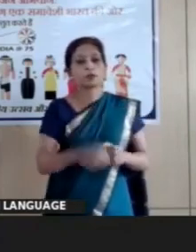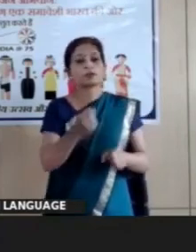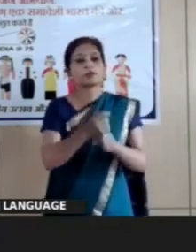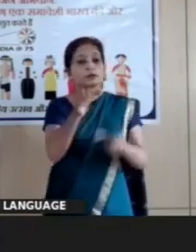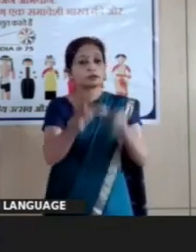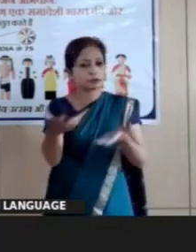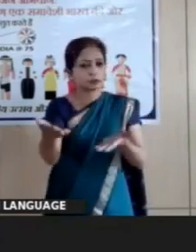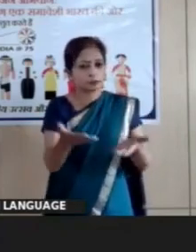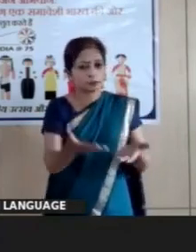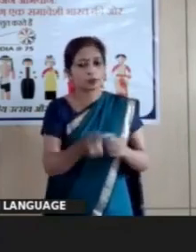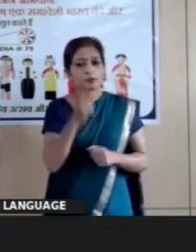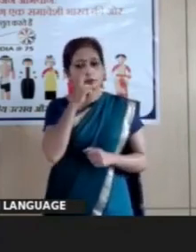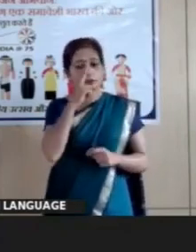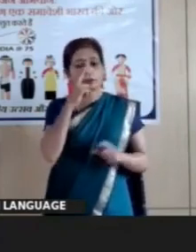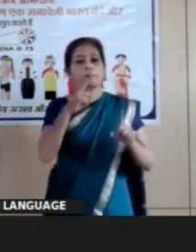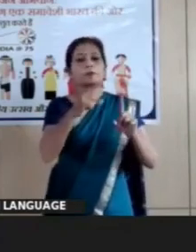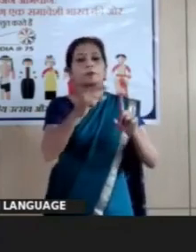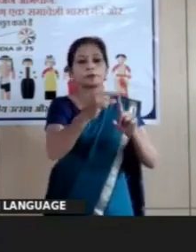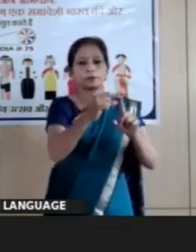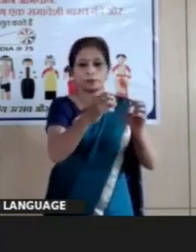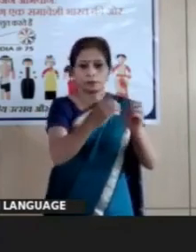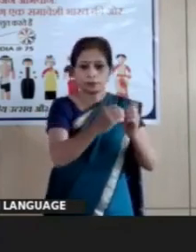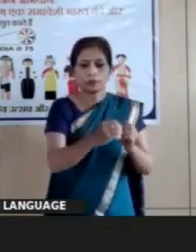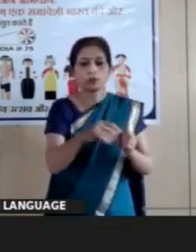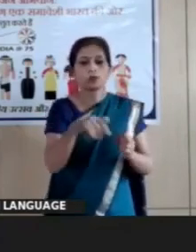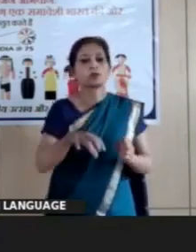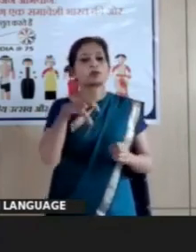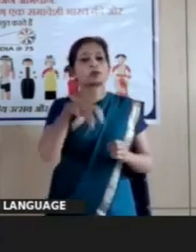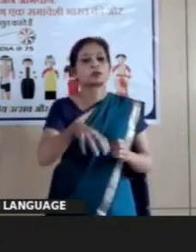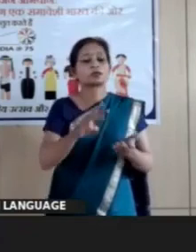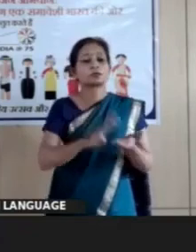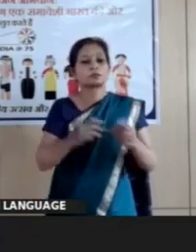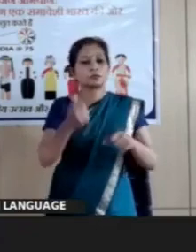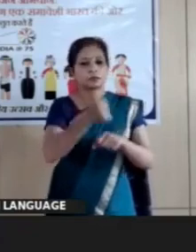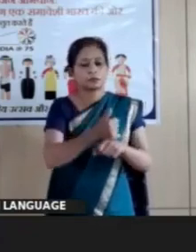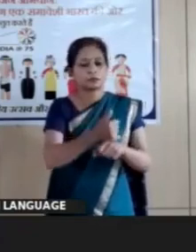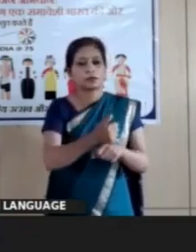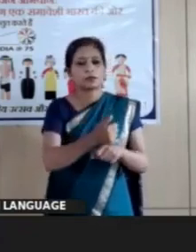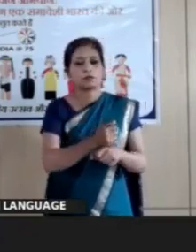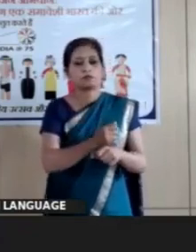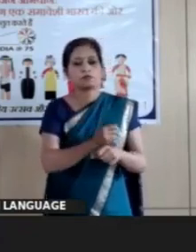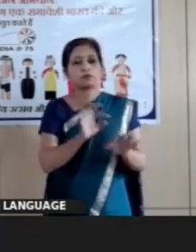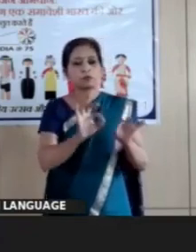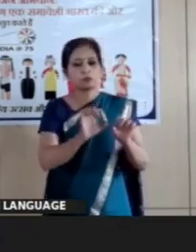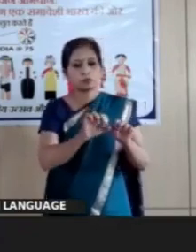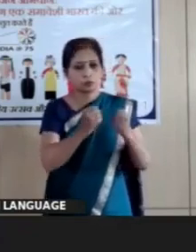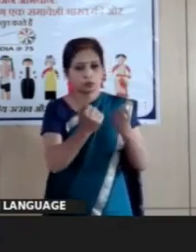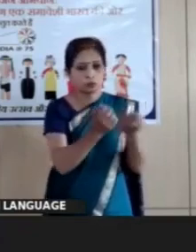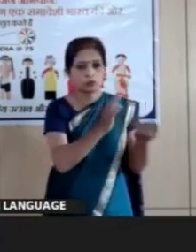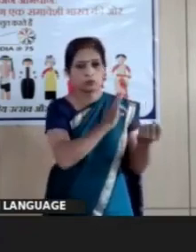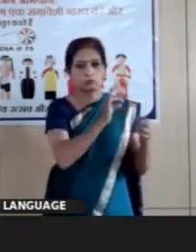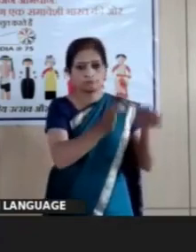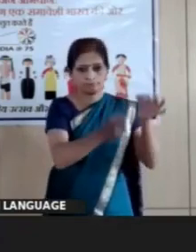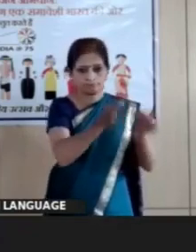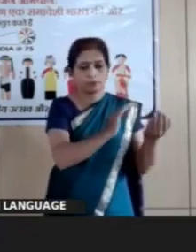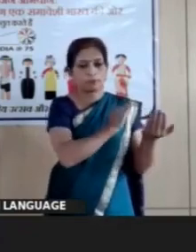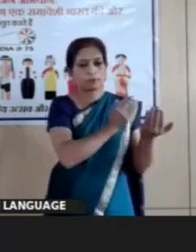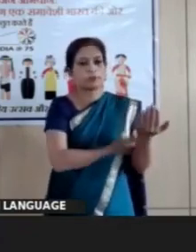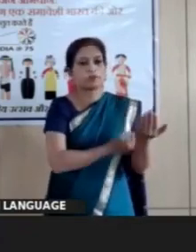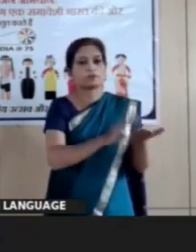अतिथि माननीय कुमारी प्रतिमा भौमिक जी, राज्य मंत्री सामाजिक न्याय और अधिकारिता मंत्रालय, माननीय